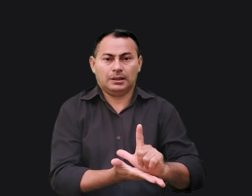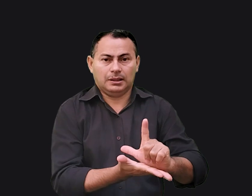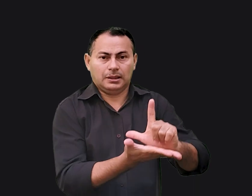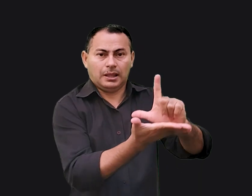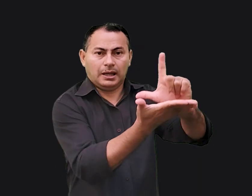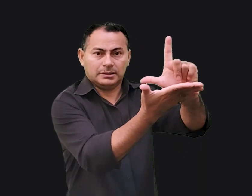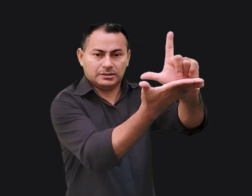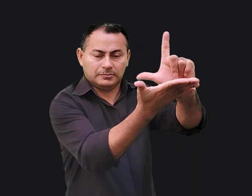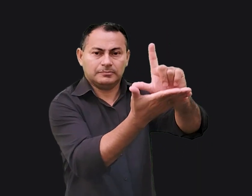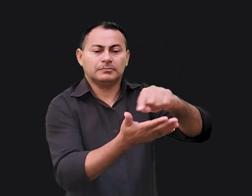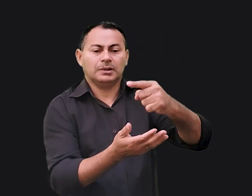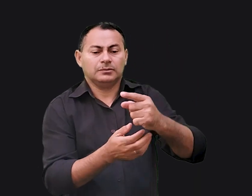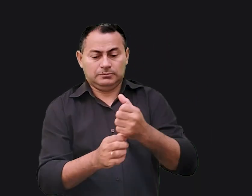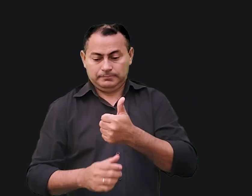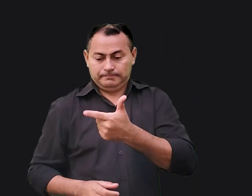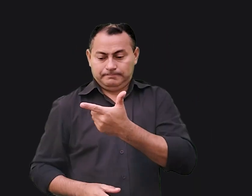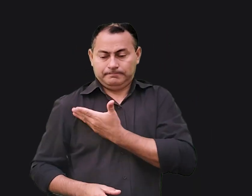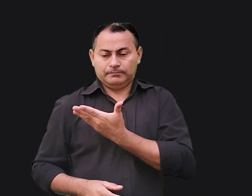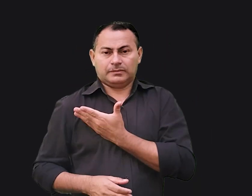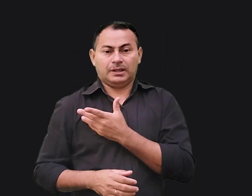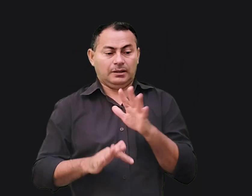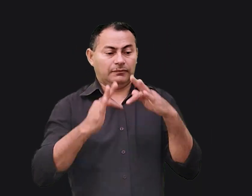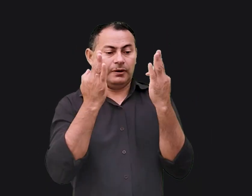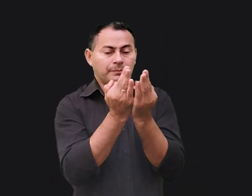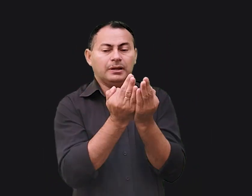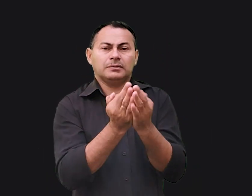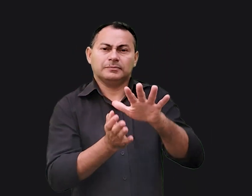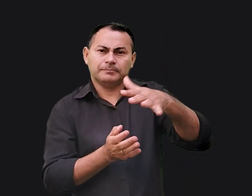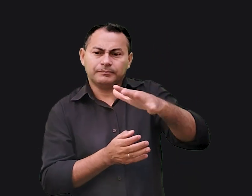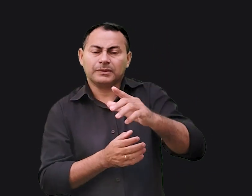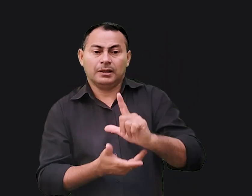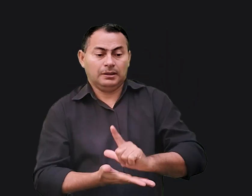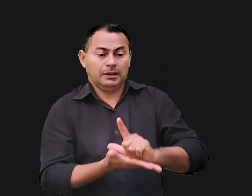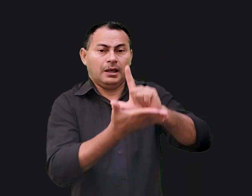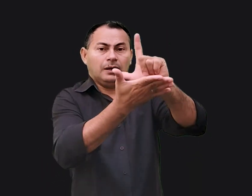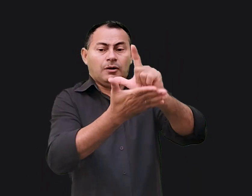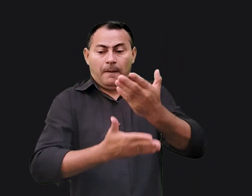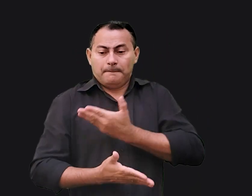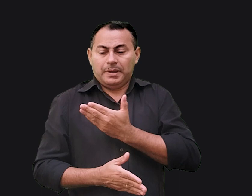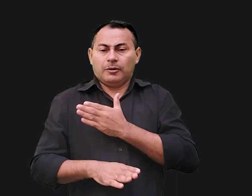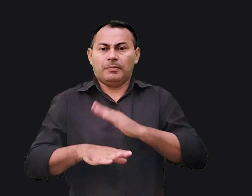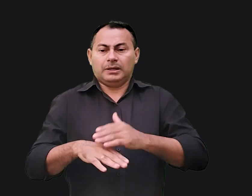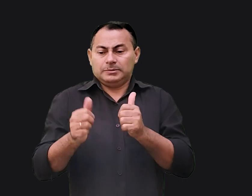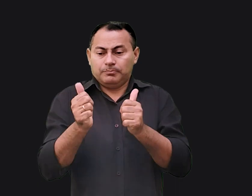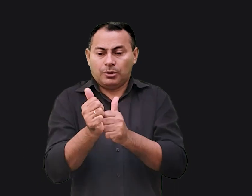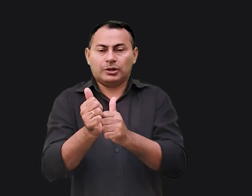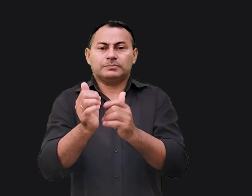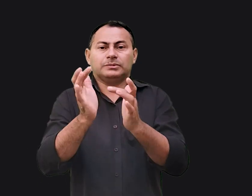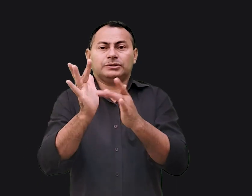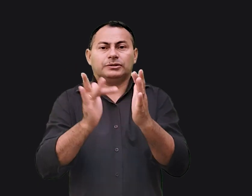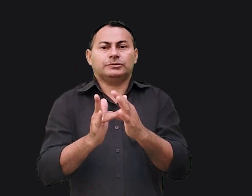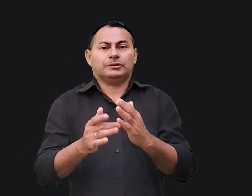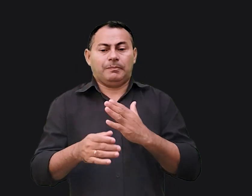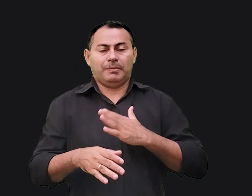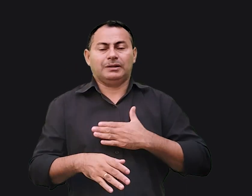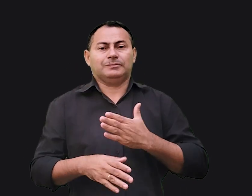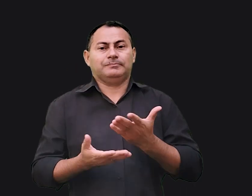Lázaro. Depois de seus apóstolos e de sua família, provavelmente Lázaro era o amigo mais chegado de Jesus. A notícia